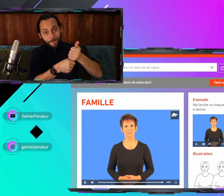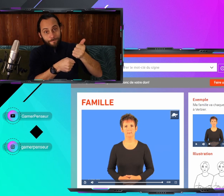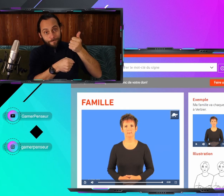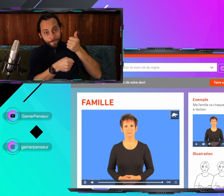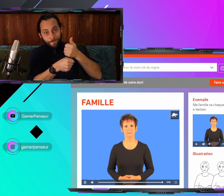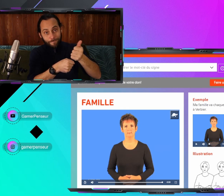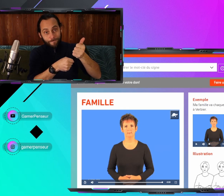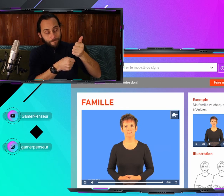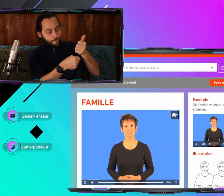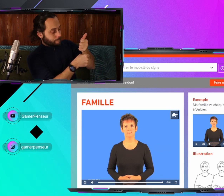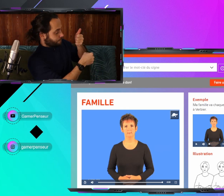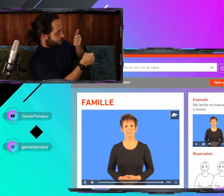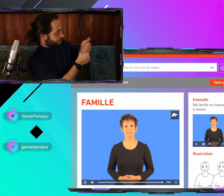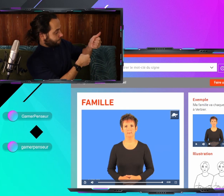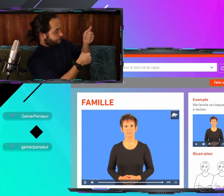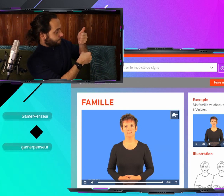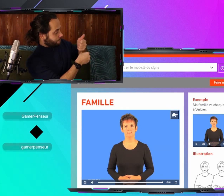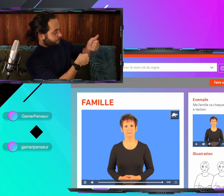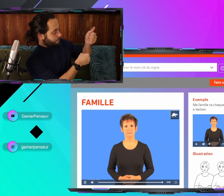année.